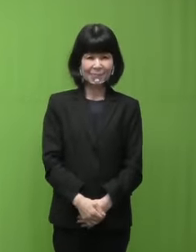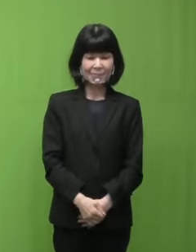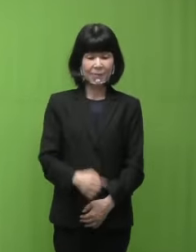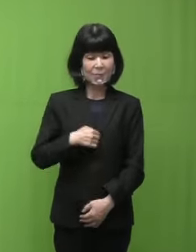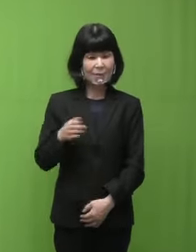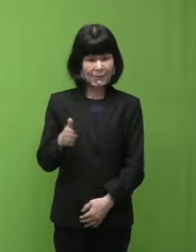です